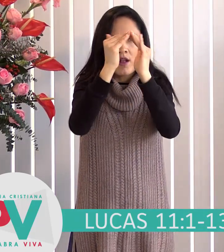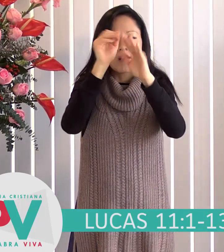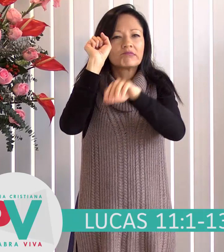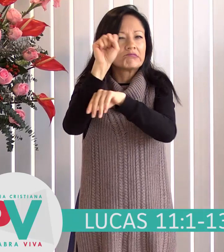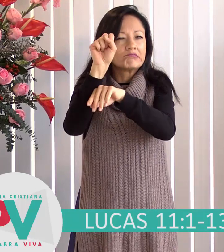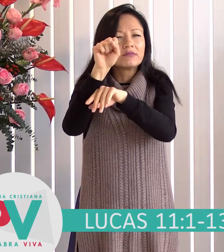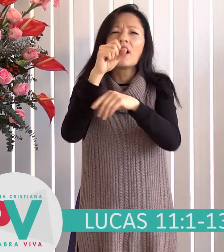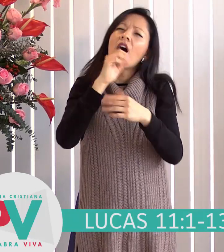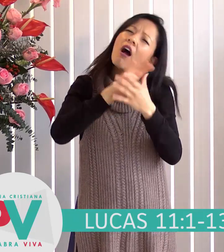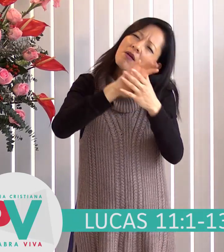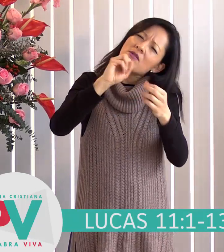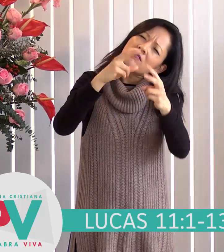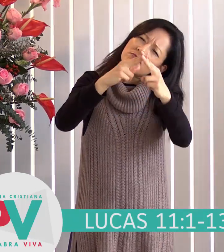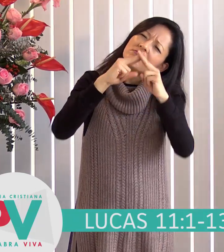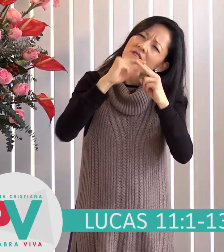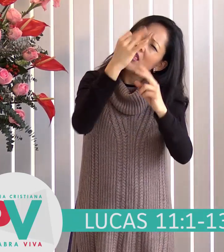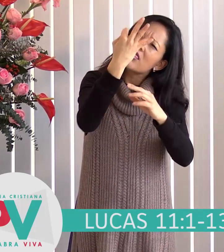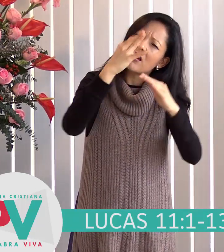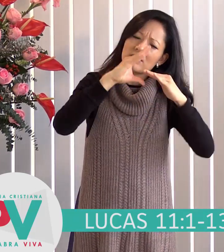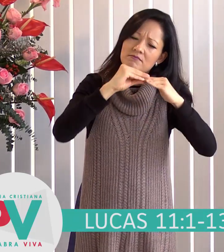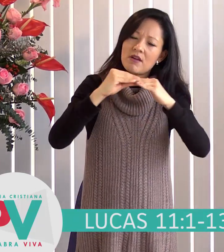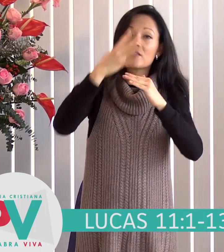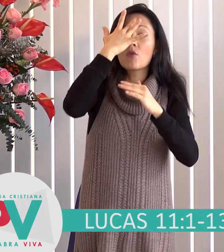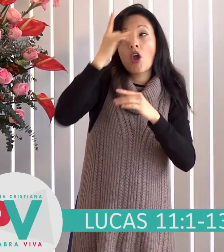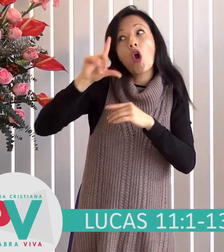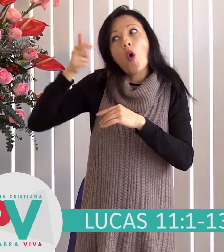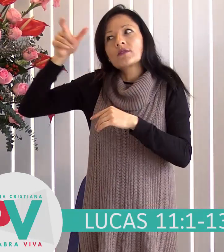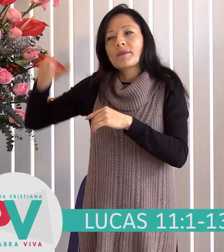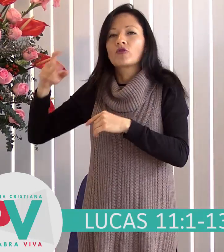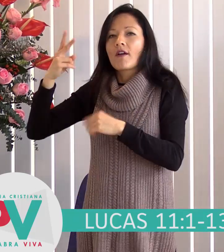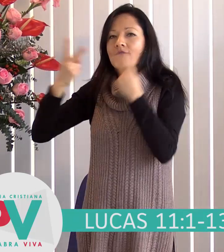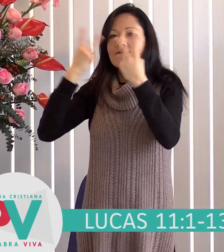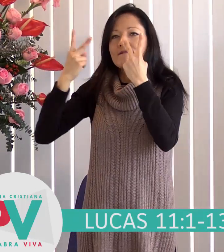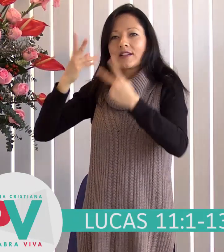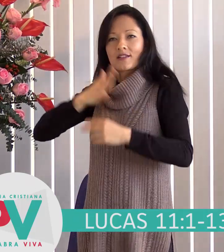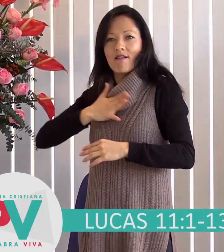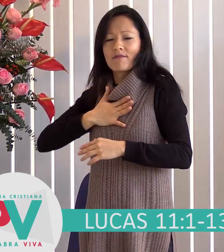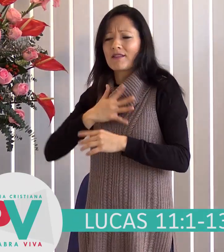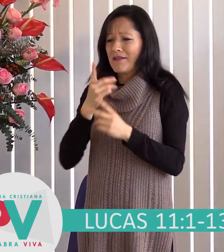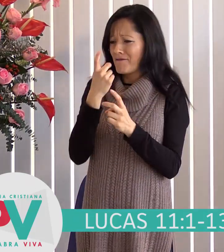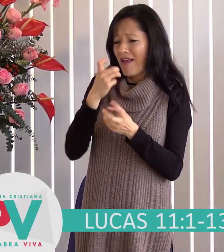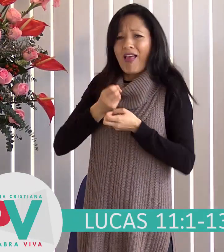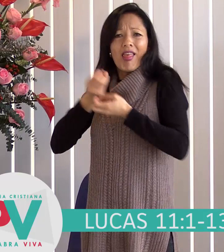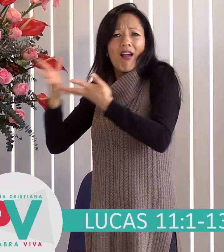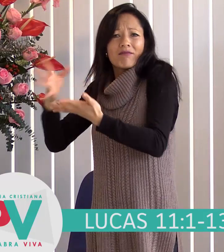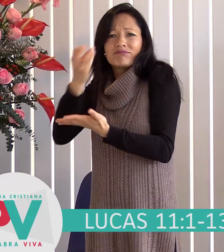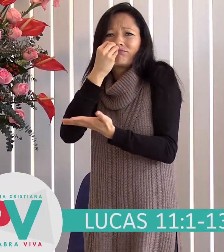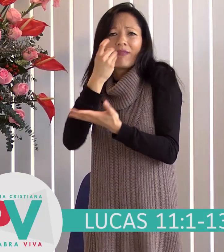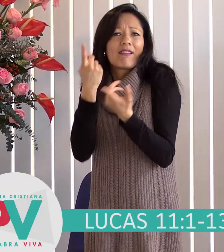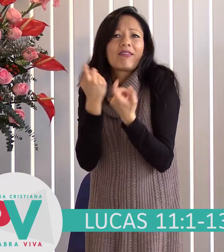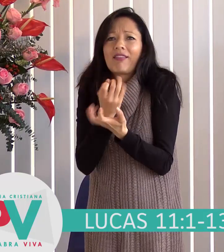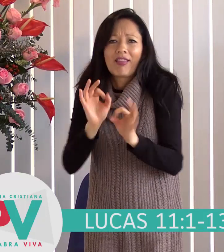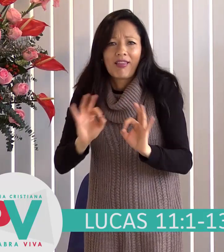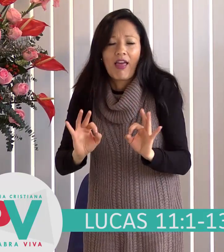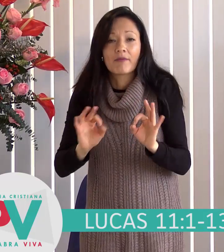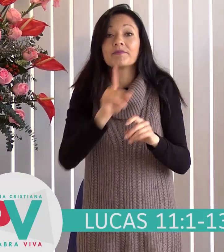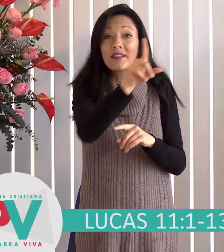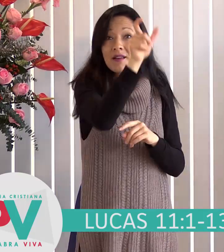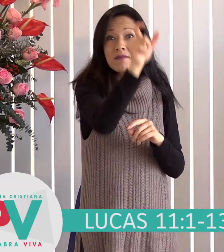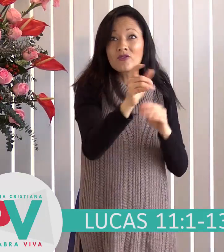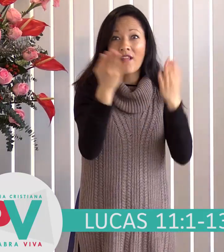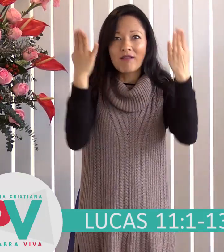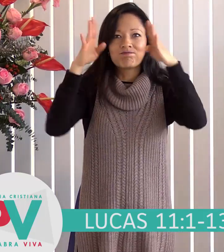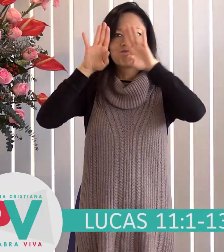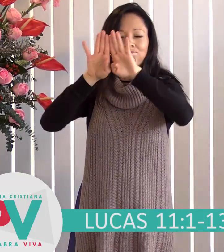3 panes, porque un amigo mío ha venido a mí de viaje y no tengo que ponerle delante? Y aquel respondiendo